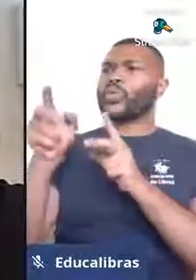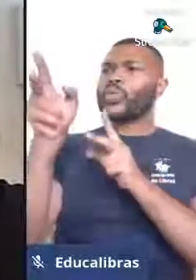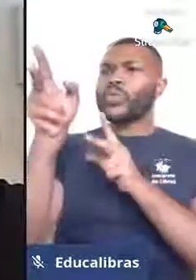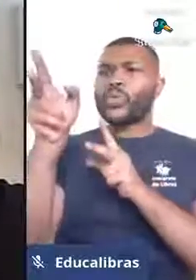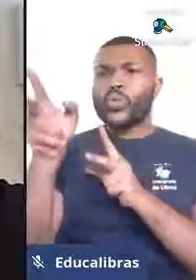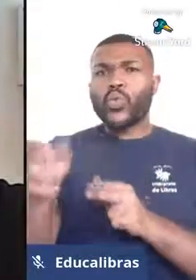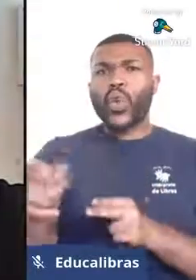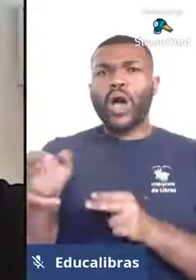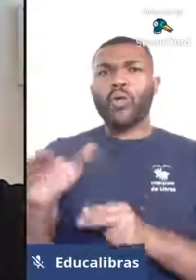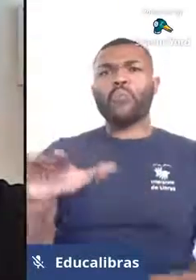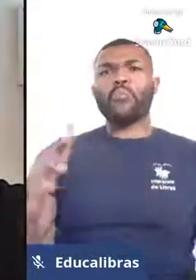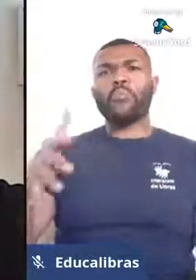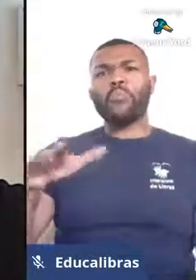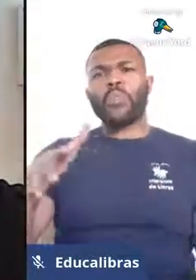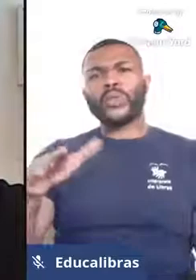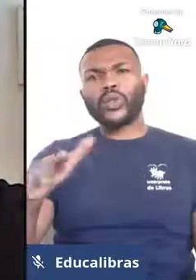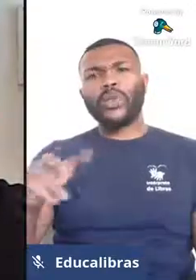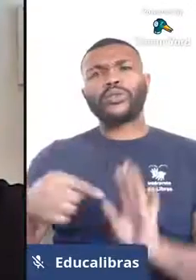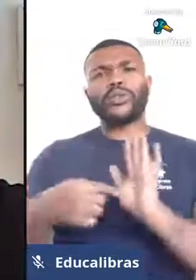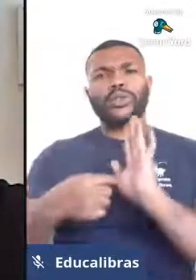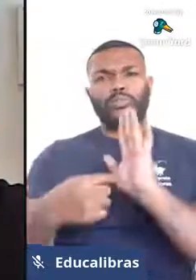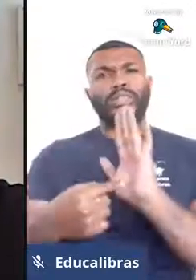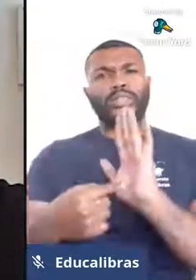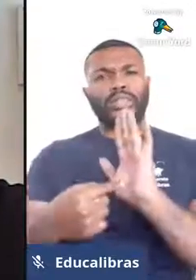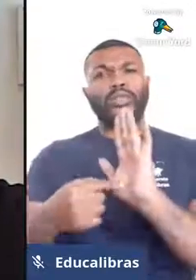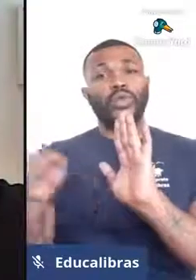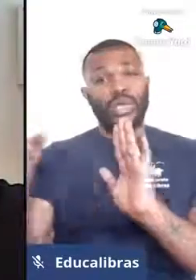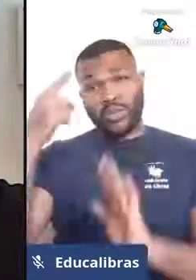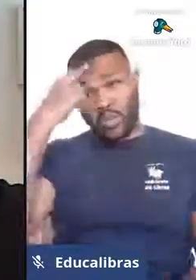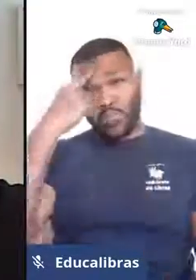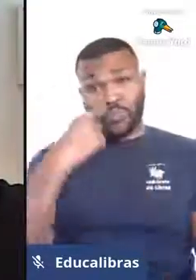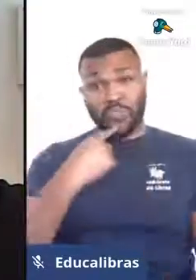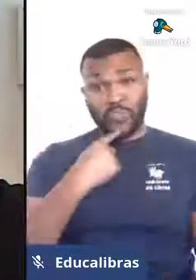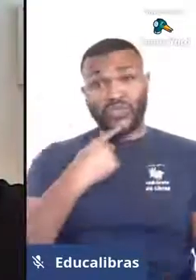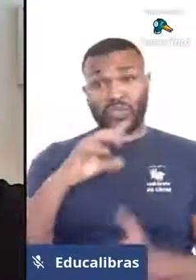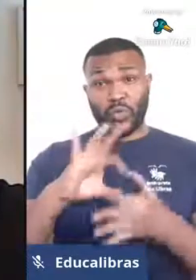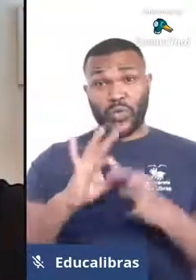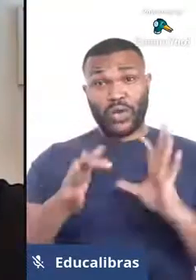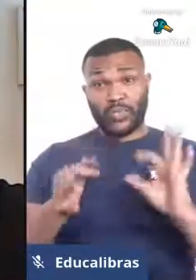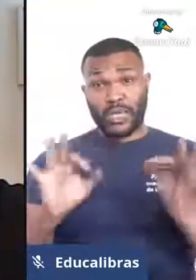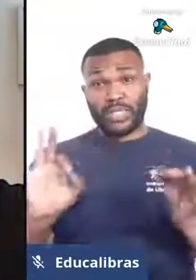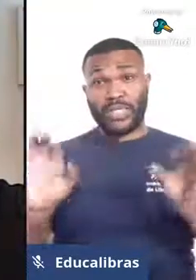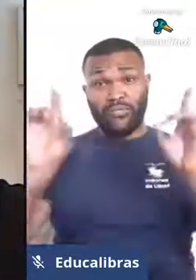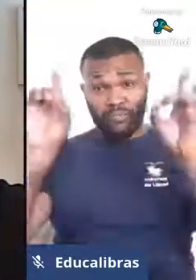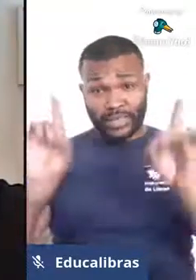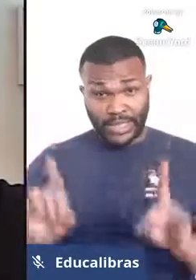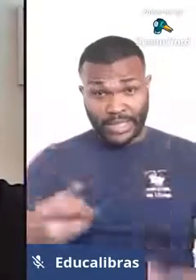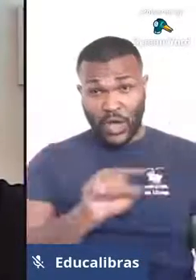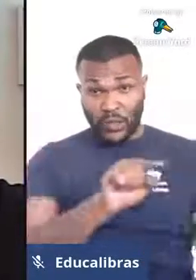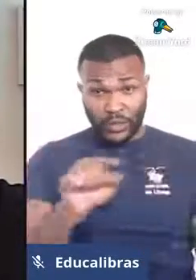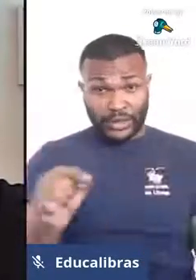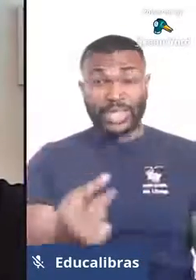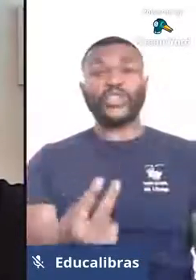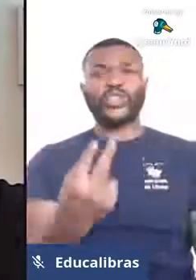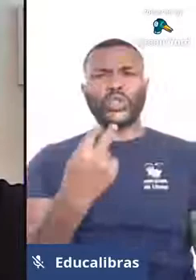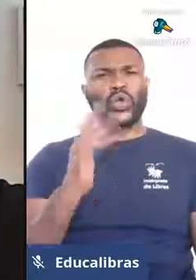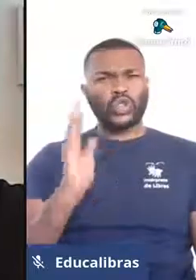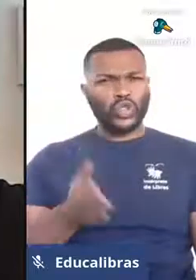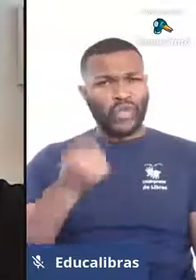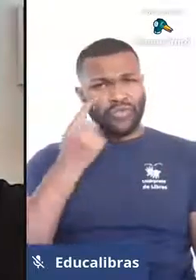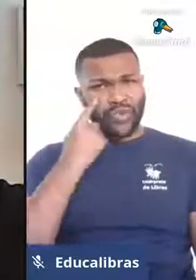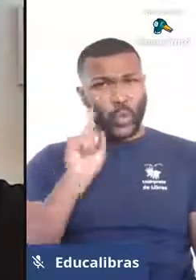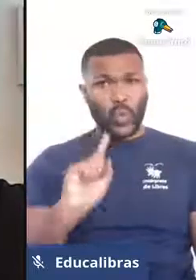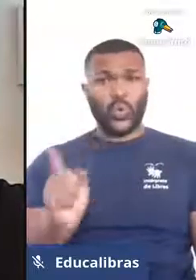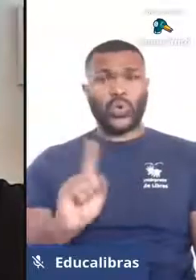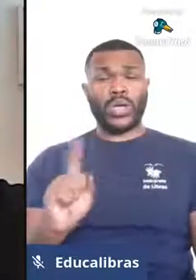menos representado por aquele filme. Né? Não sei se quem está nos assistindo já viu, mas é o Yes We Can.